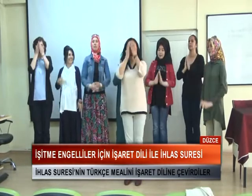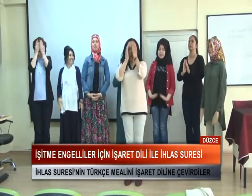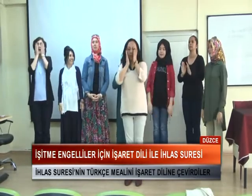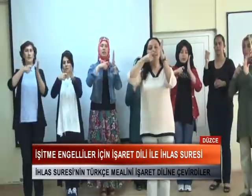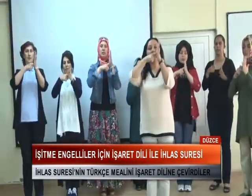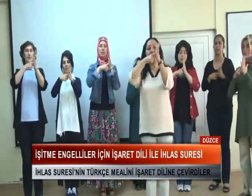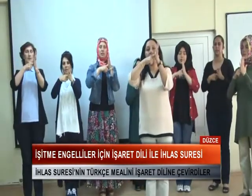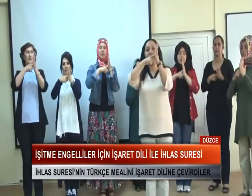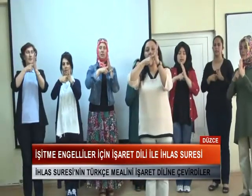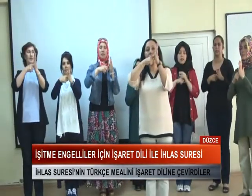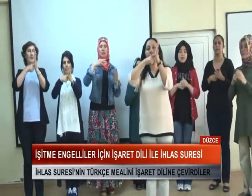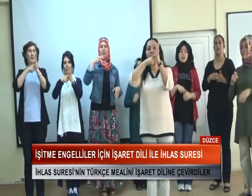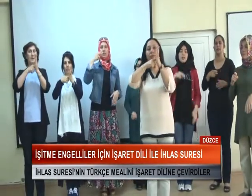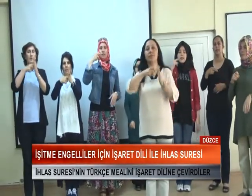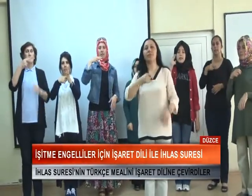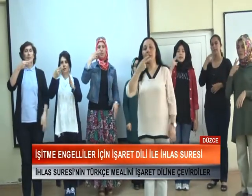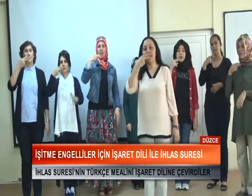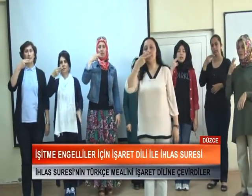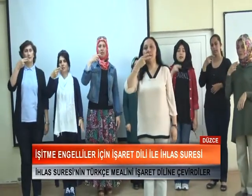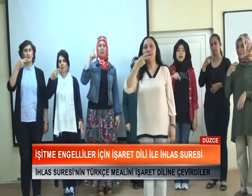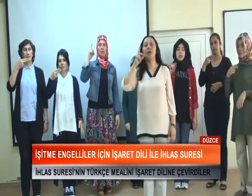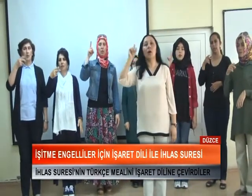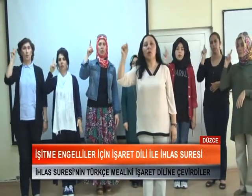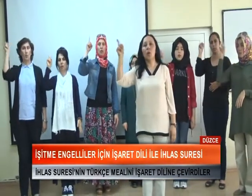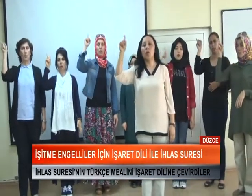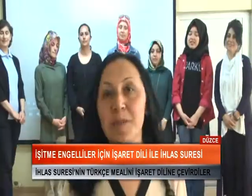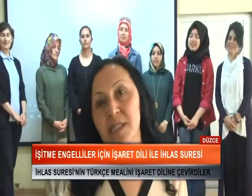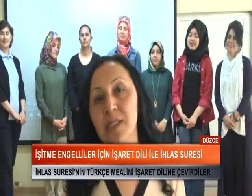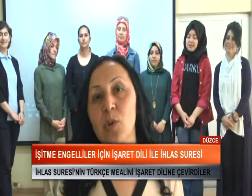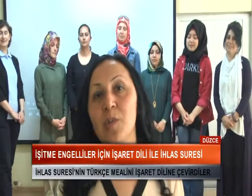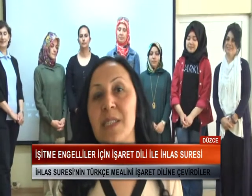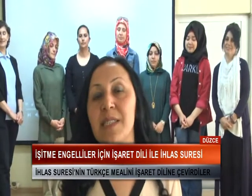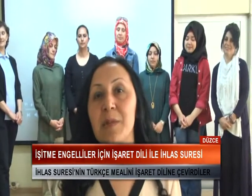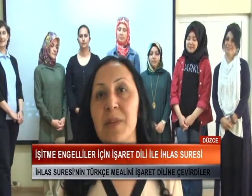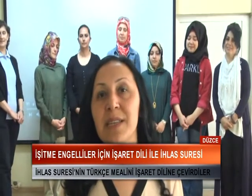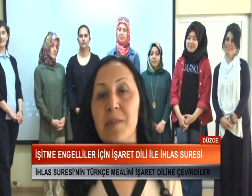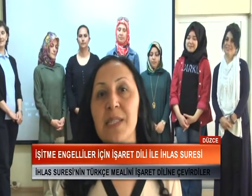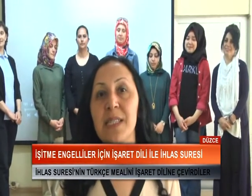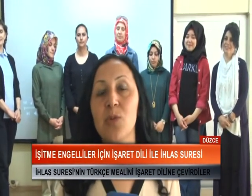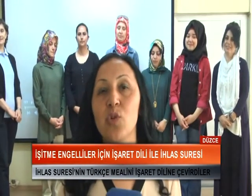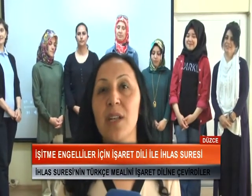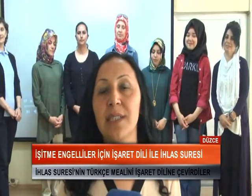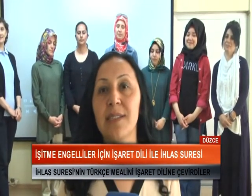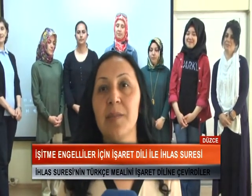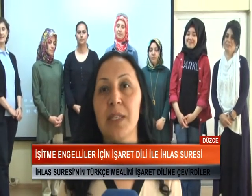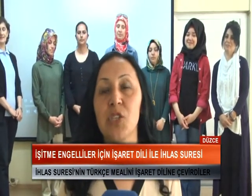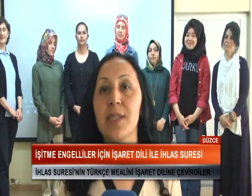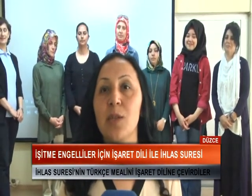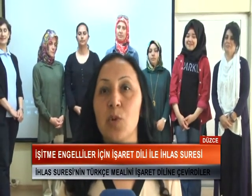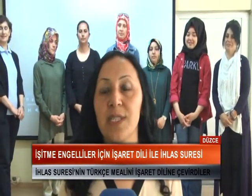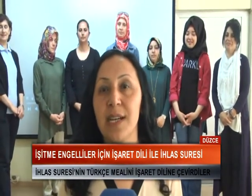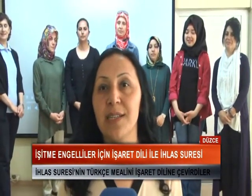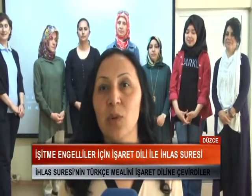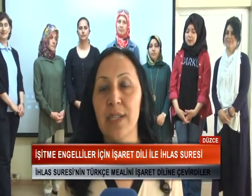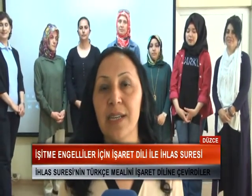mealinde kelimeleri öğrenerek işitme engellerin sesi olacağını söyleyen kurs hocası Arzu Taşoluk, Türkiye'de çok fazla benzeri olmayan bir çalışma